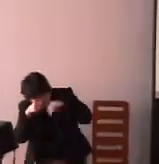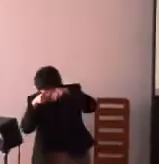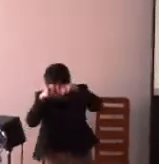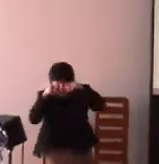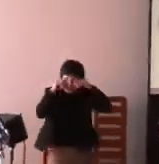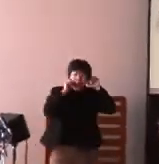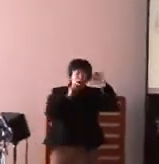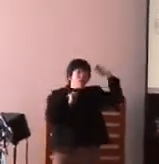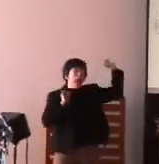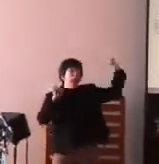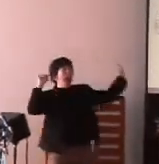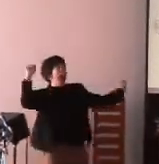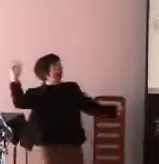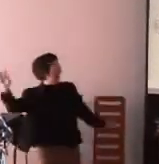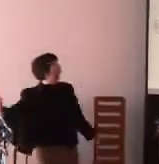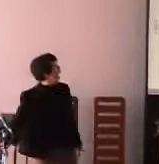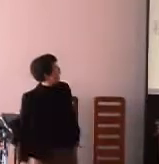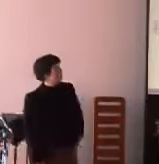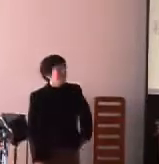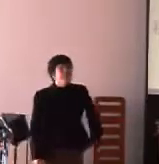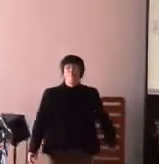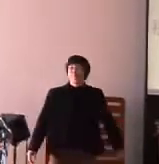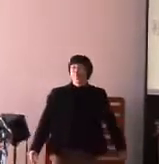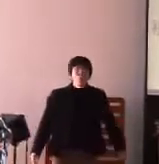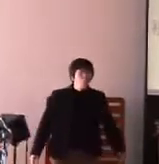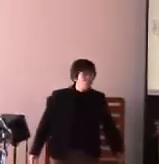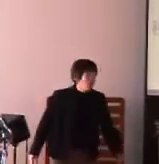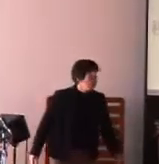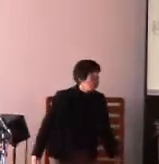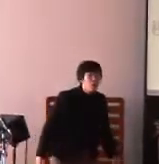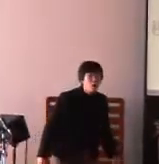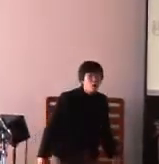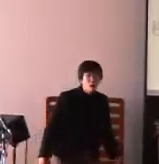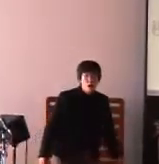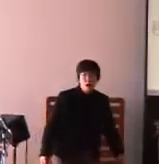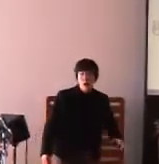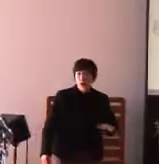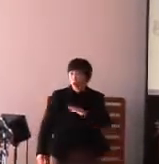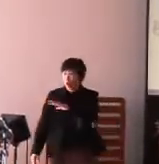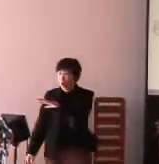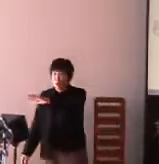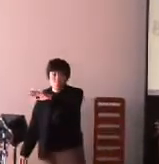死にました。周りを見ると真っ白、